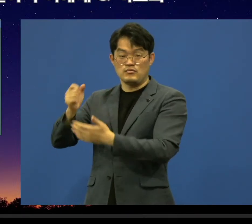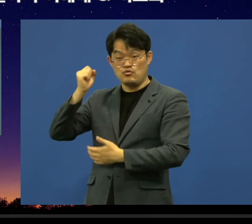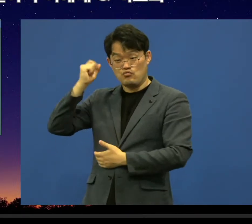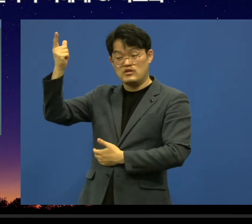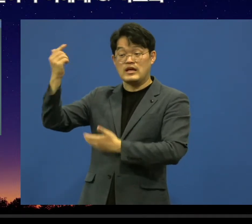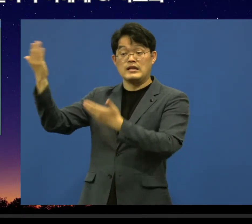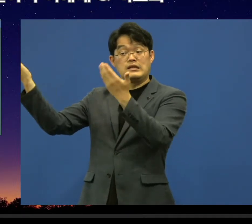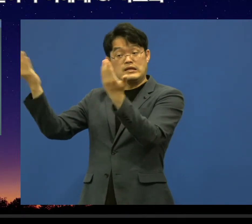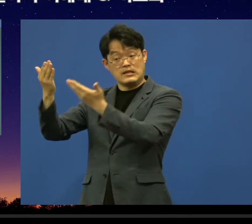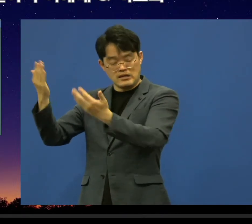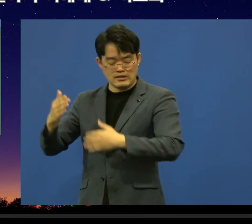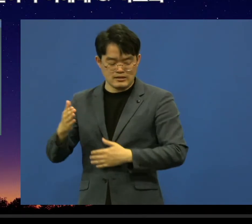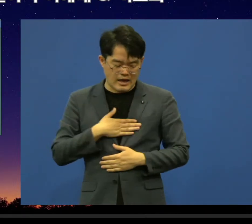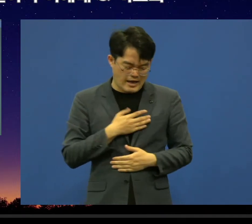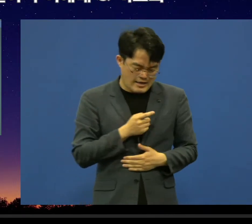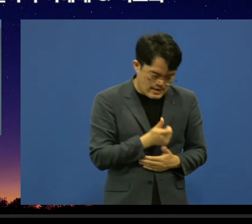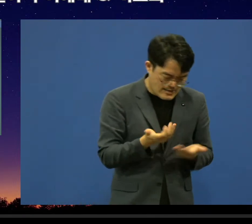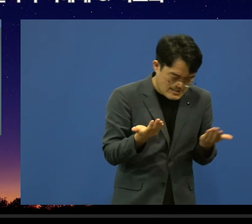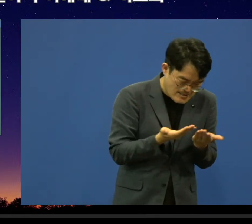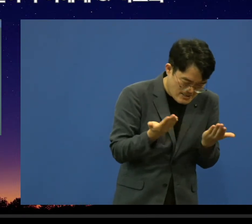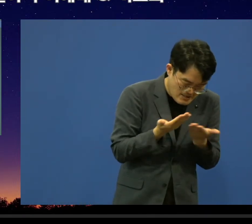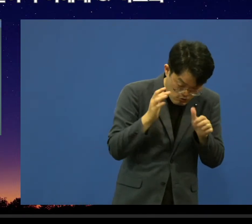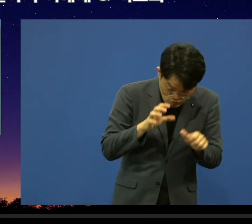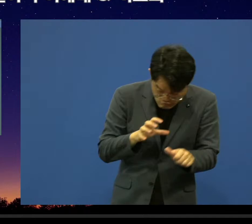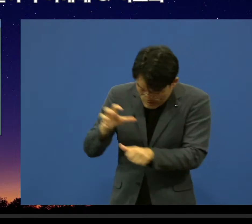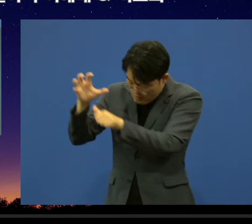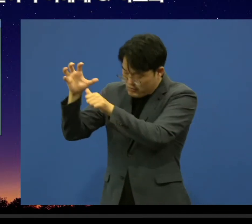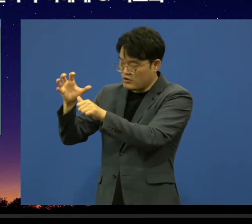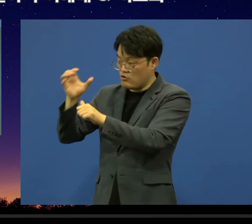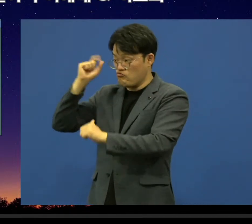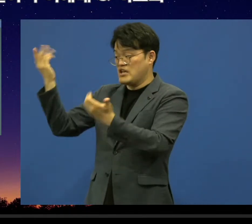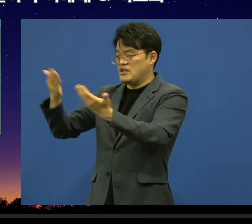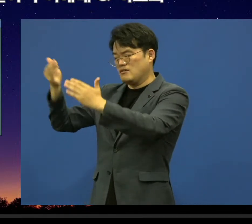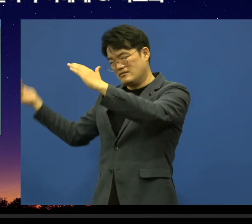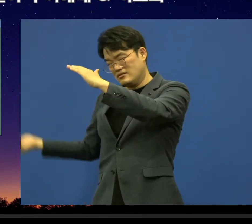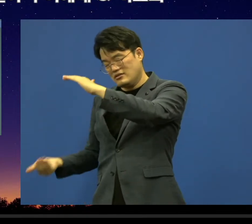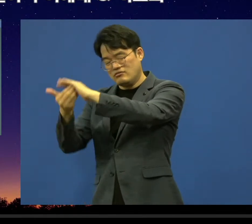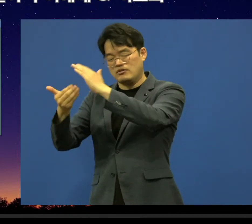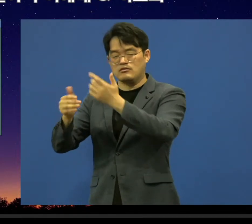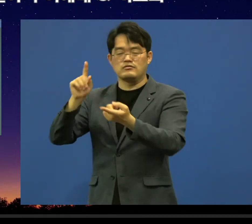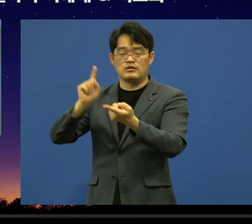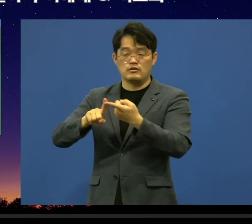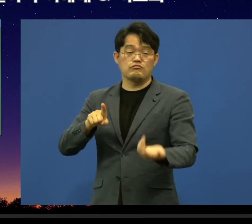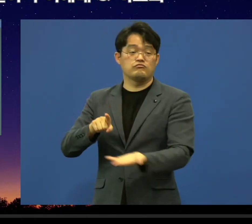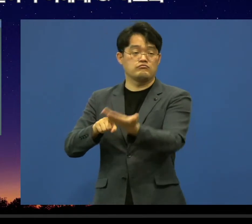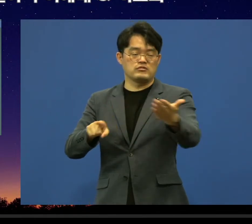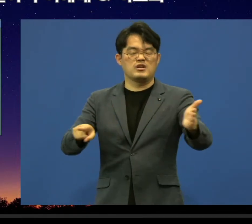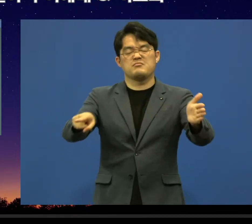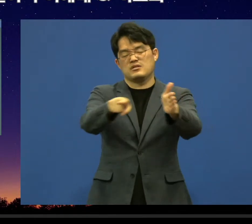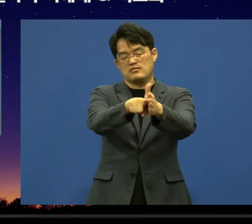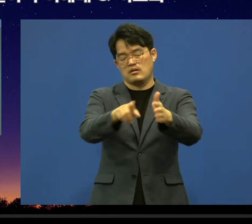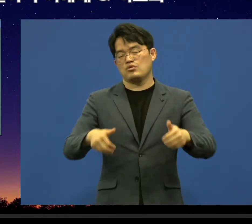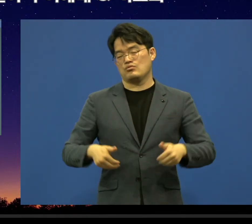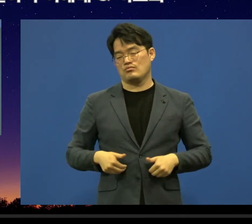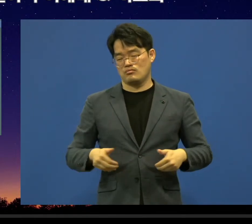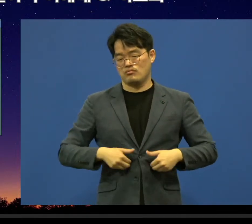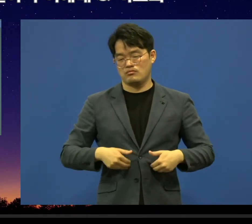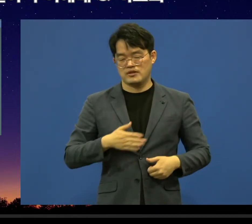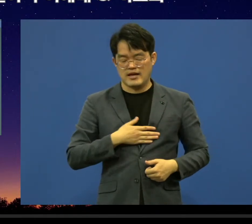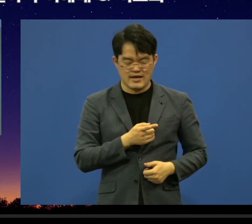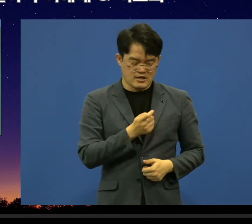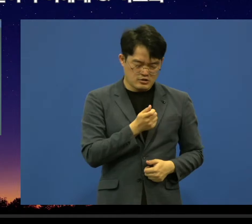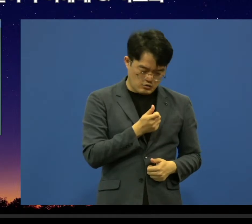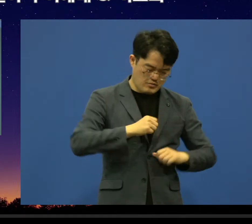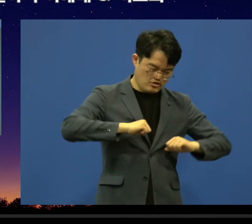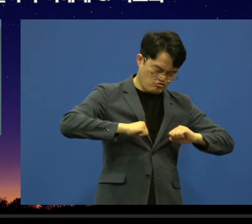예비되어 있음을 우리 믿어야 해요. 오늘은 작은 사건 하나하나가 다음 단계로 넘어가게 하는